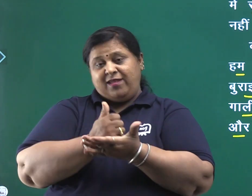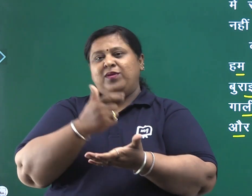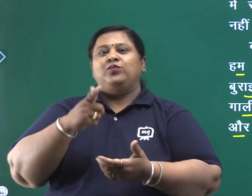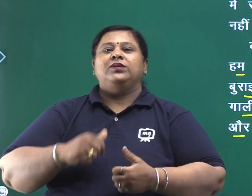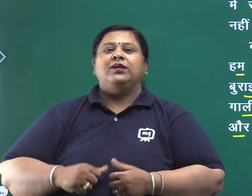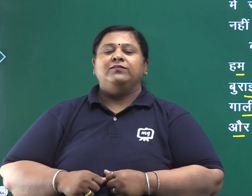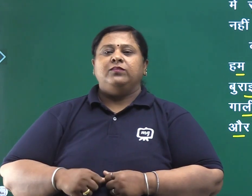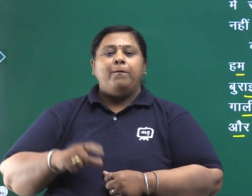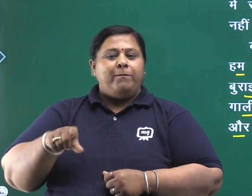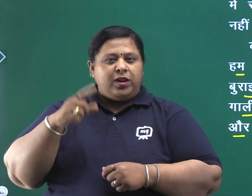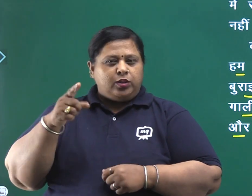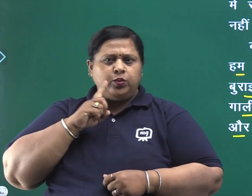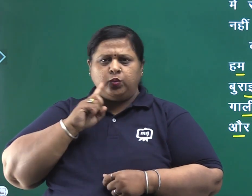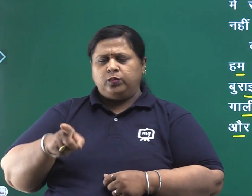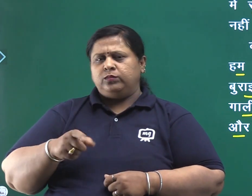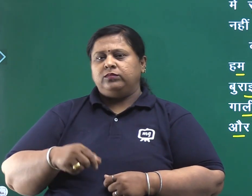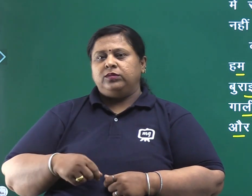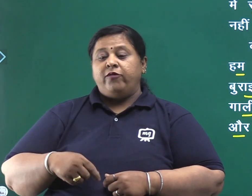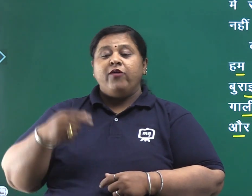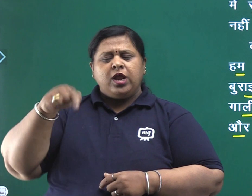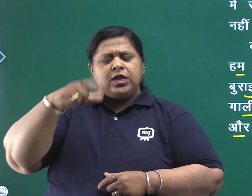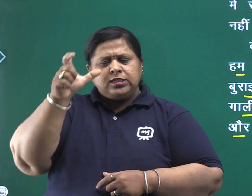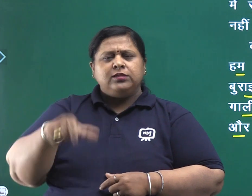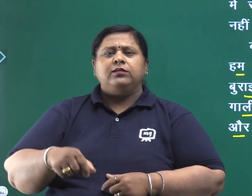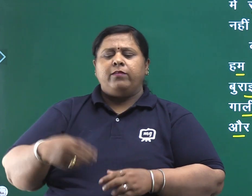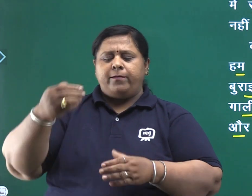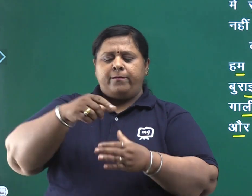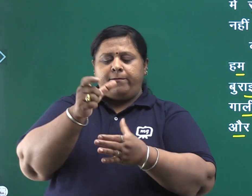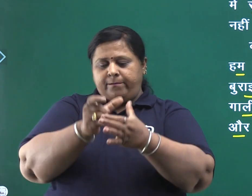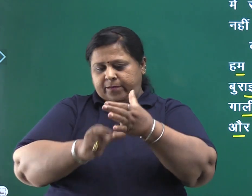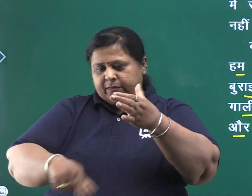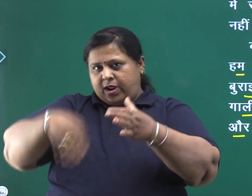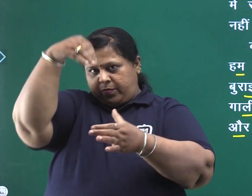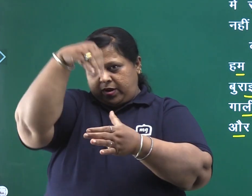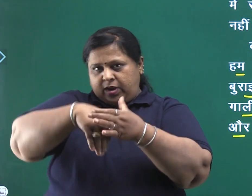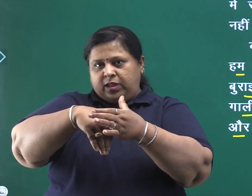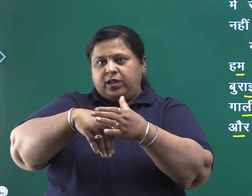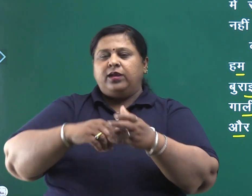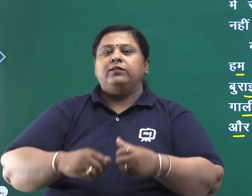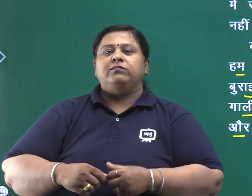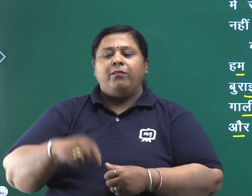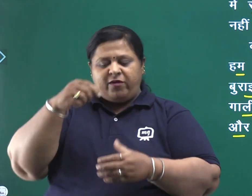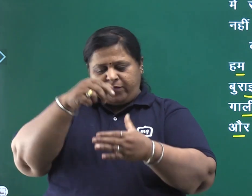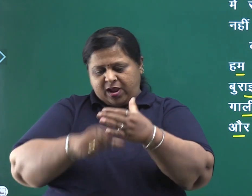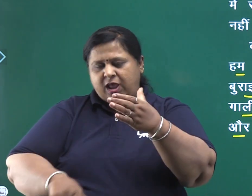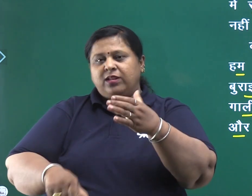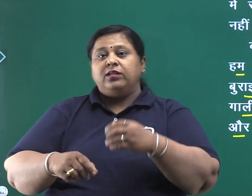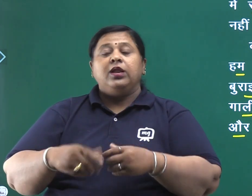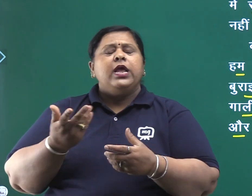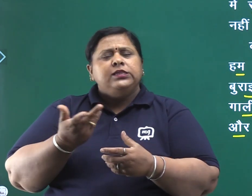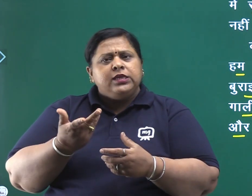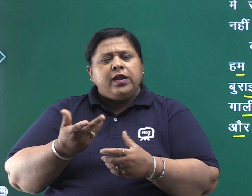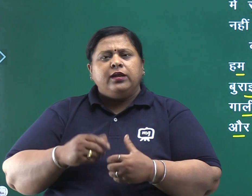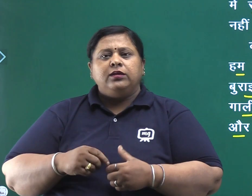है, परंतु वह किस म्यान में रखी गई है, वह म्यान कैसी